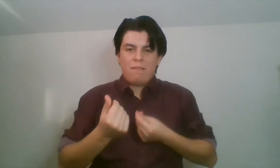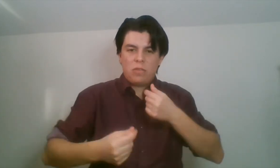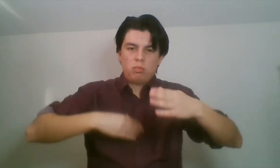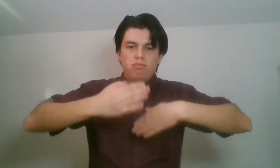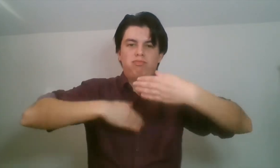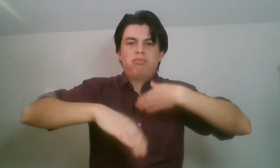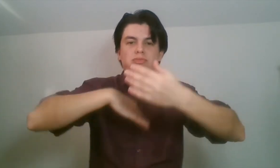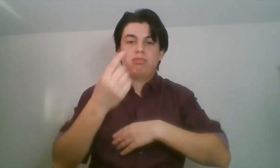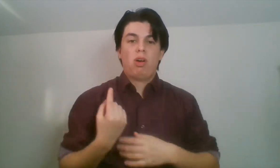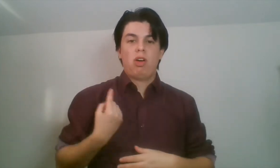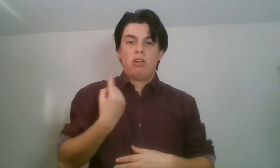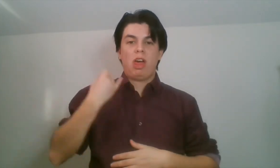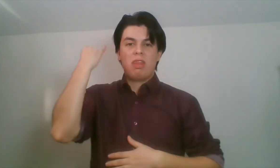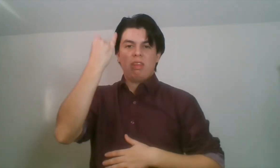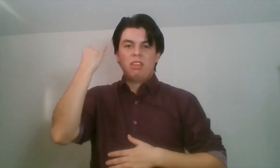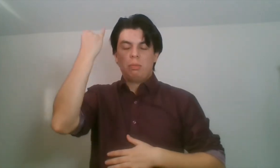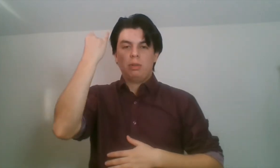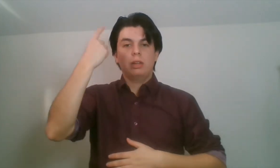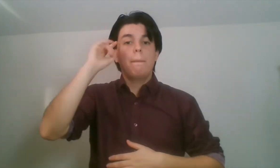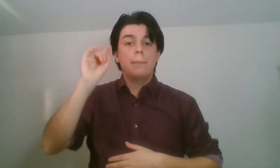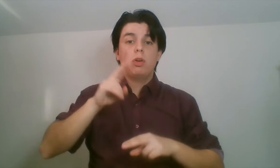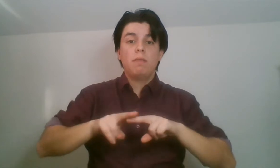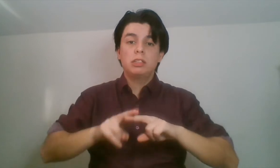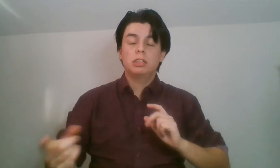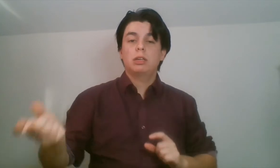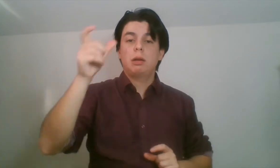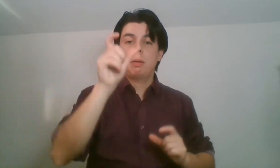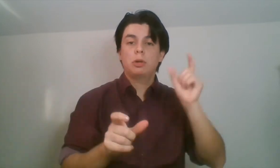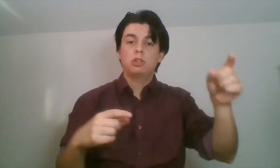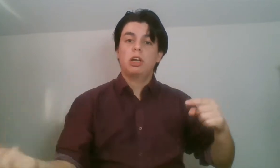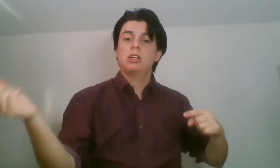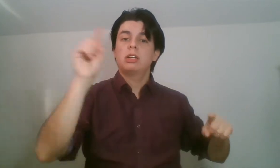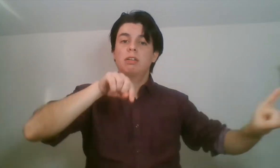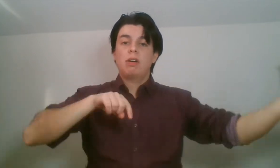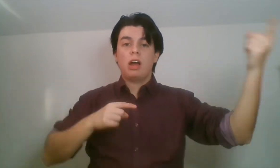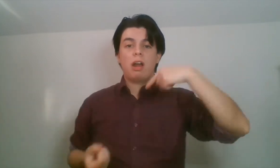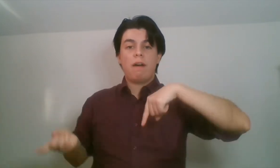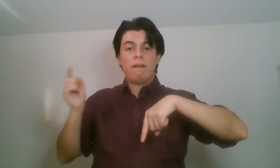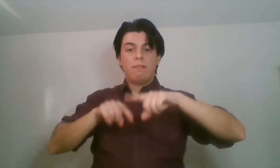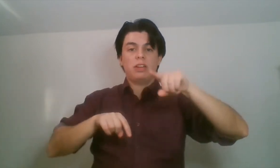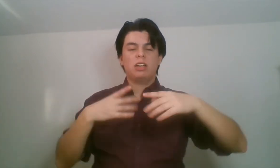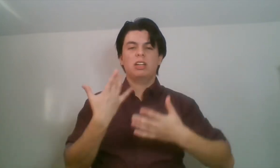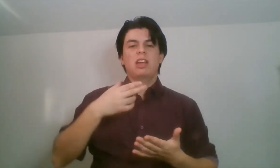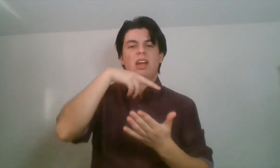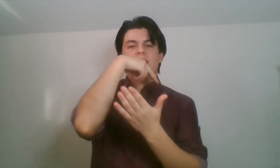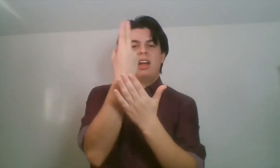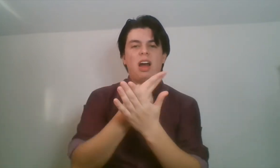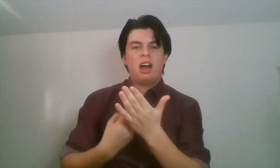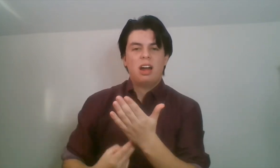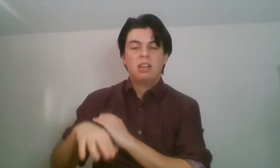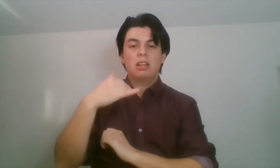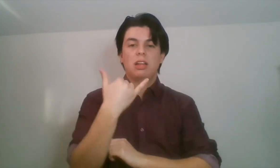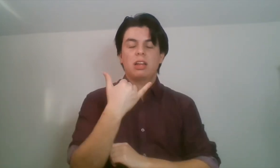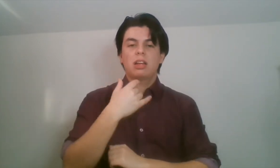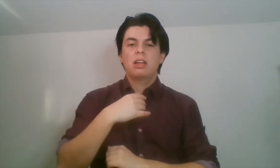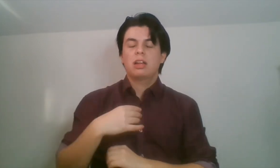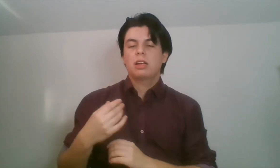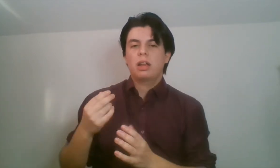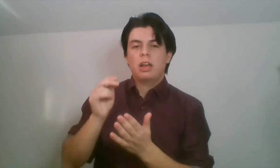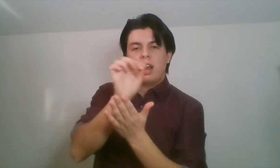bastante utópica del autofinanciamiento de las actividades culturales. Uh-huh. Es decir, que ellos iban a entregar el espacio,